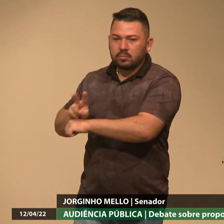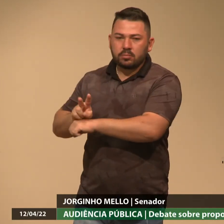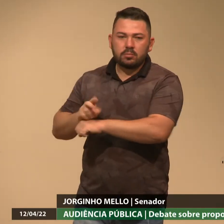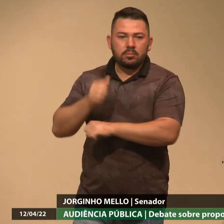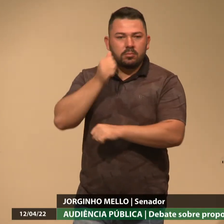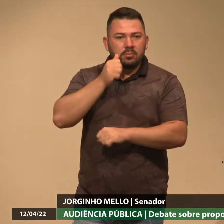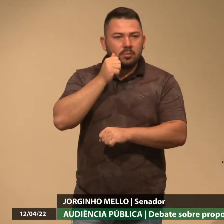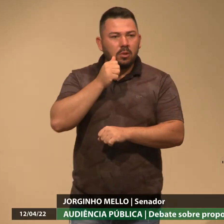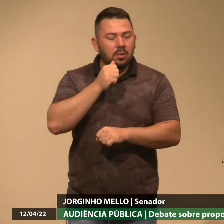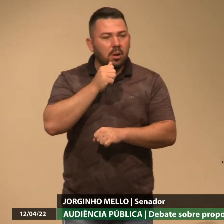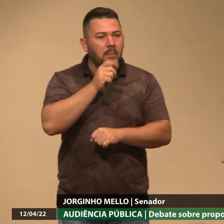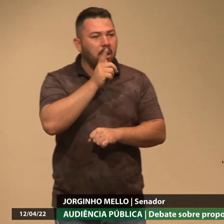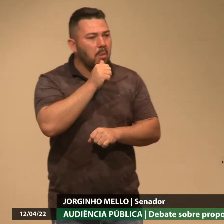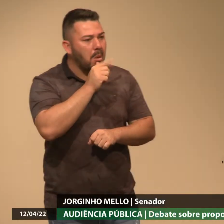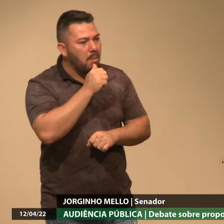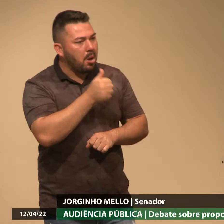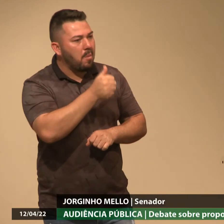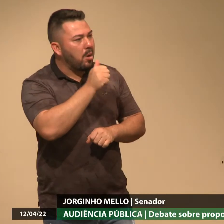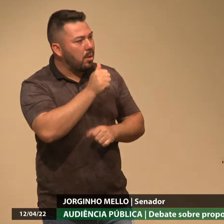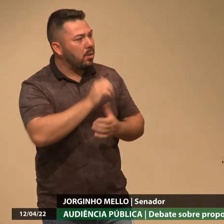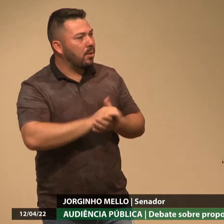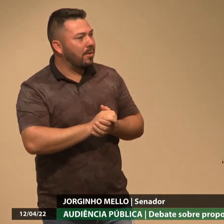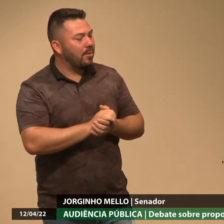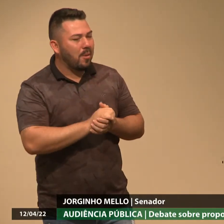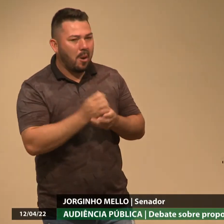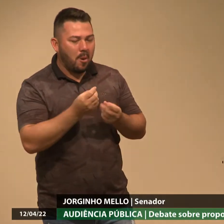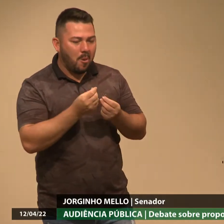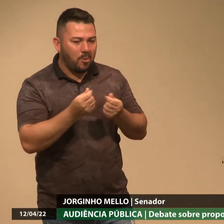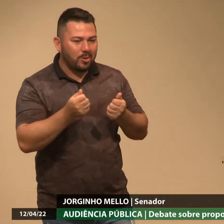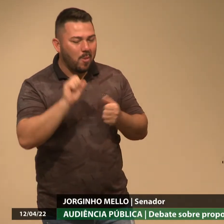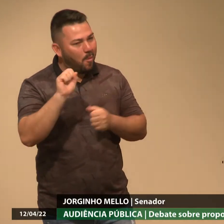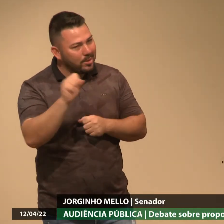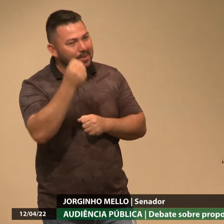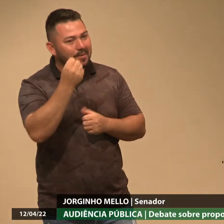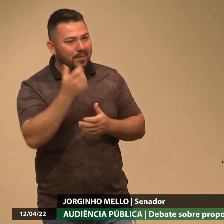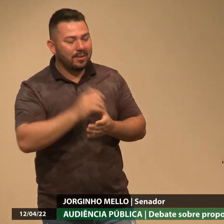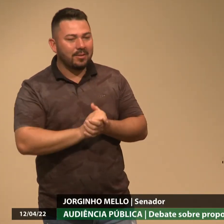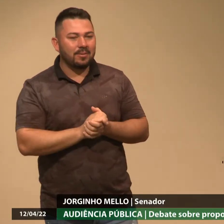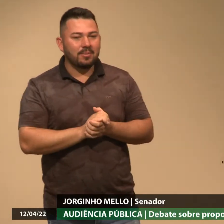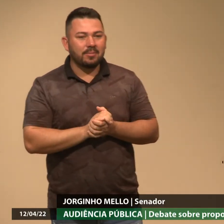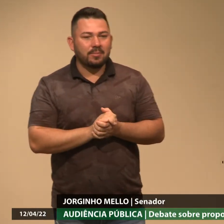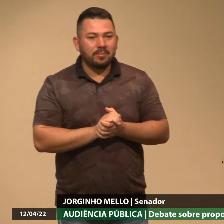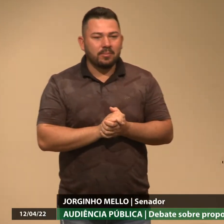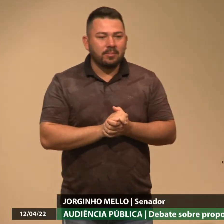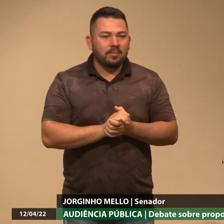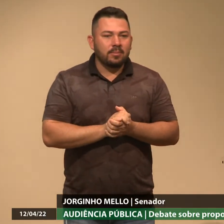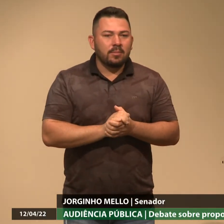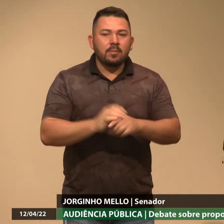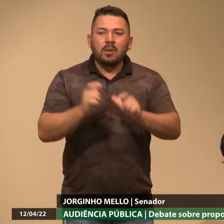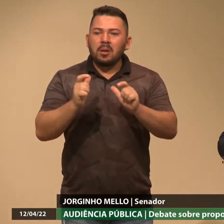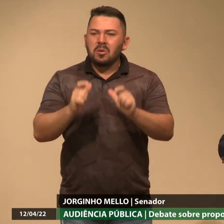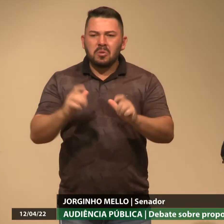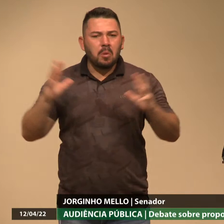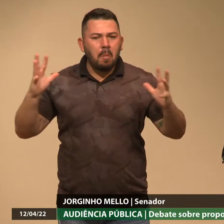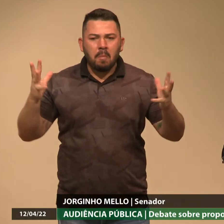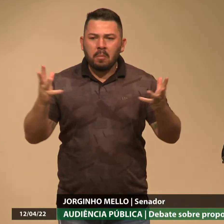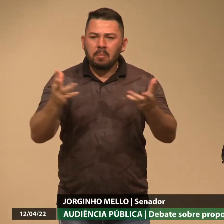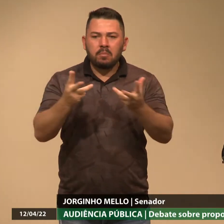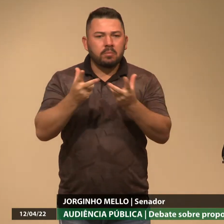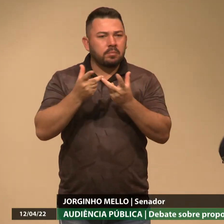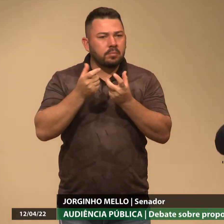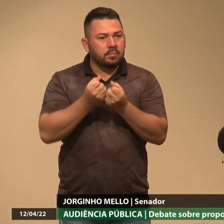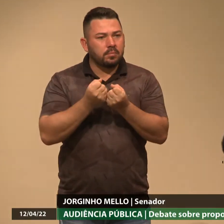tomar uma água água com espuma né é o lugar maravilhoso